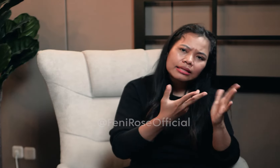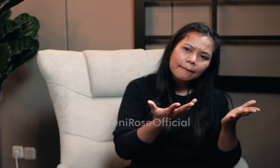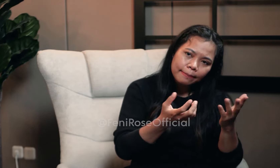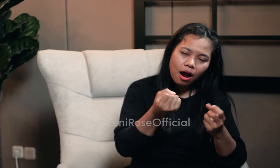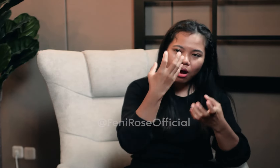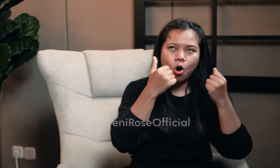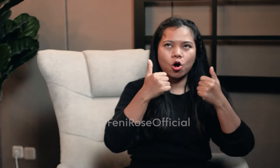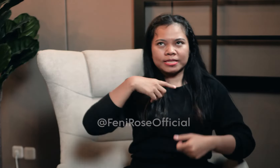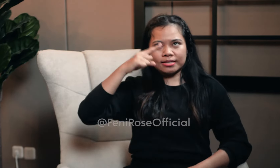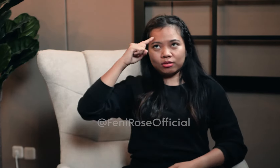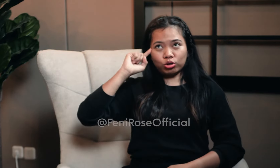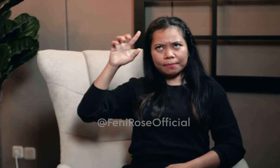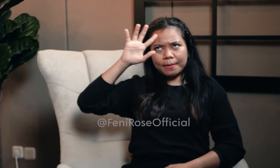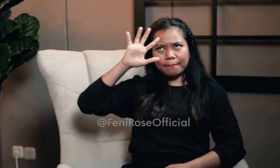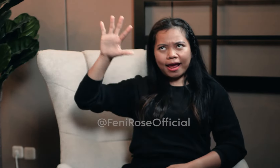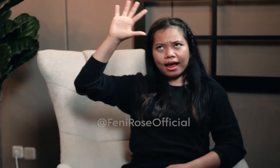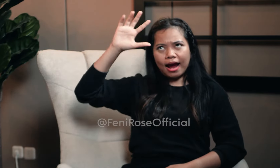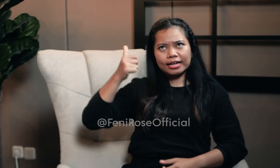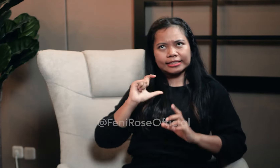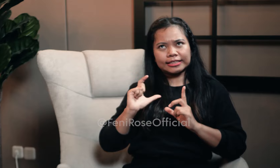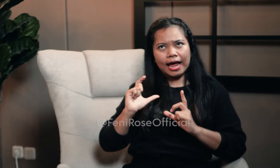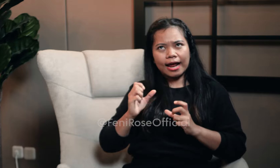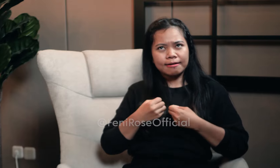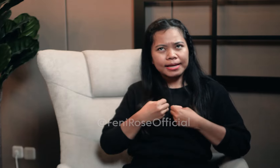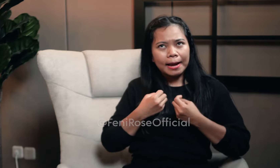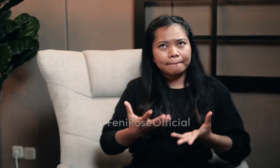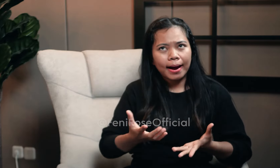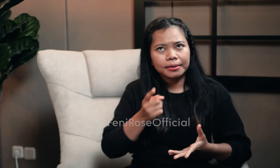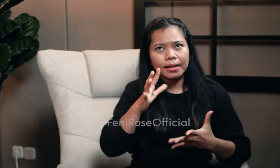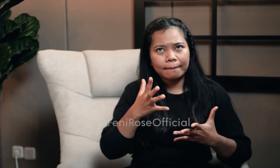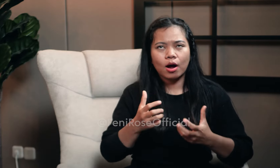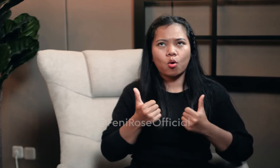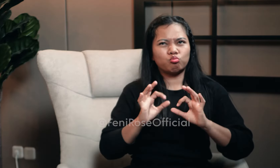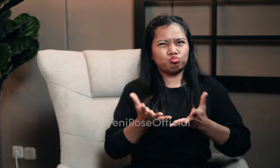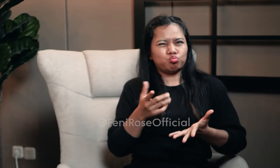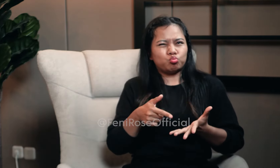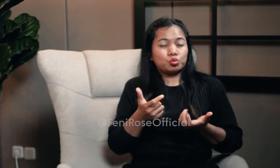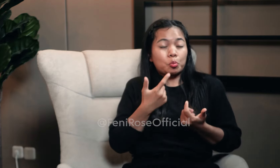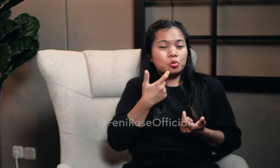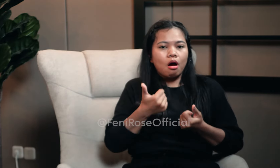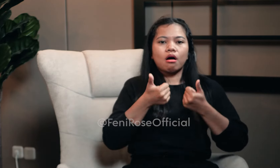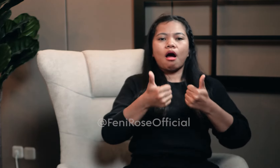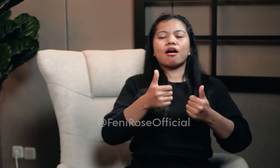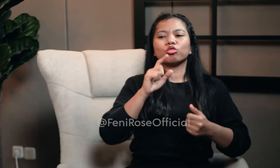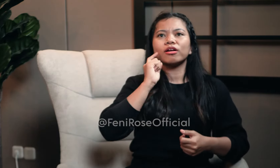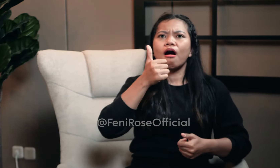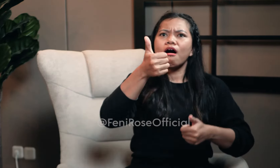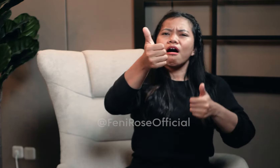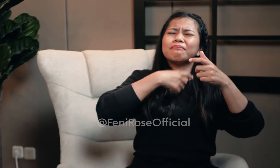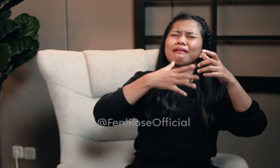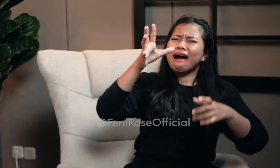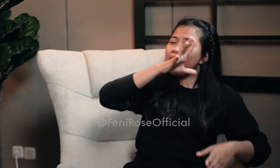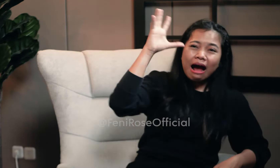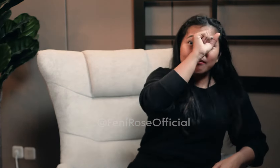bertugas itu kita berusaha bersama-sama buat diskusiah ini apa sih sebenarnya konsep yang akan disampaikan tuh Seperti apa kayak